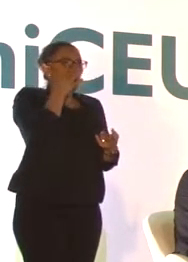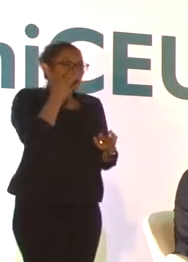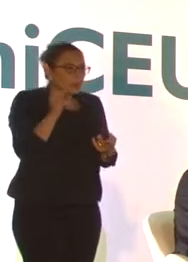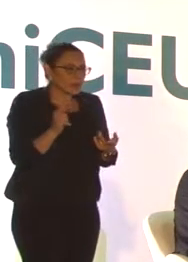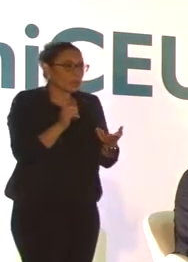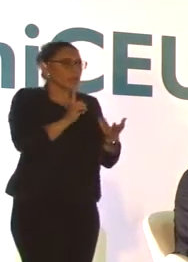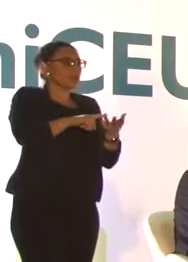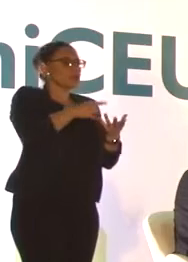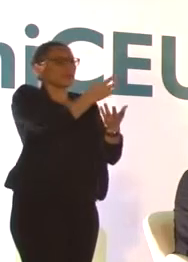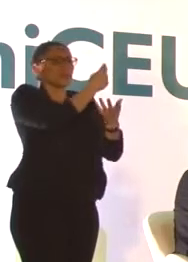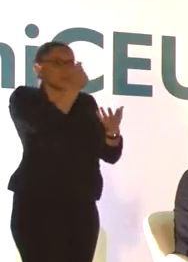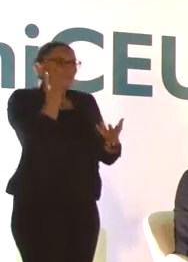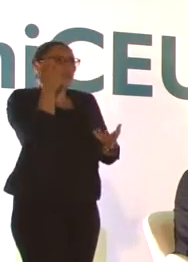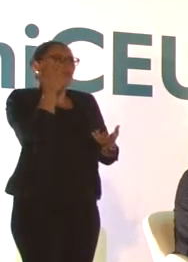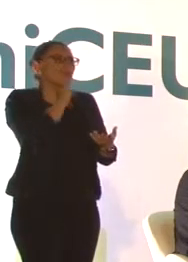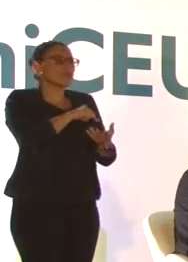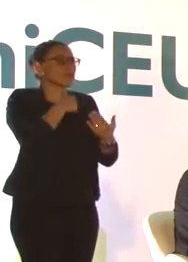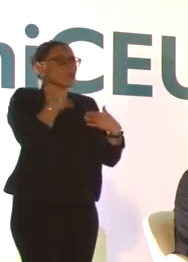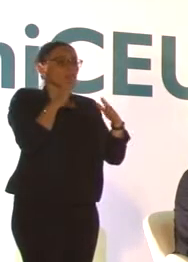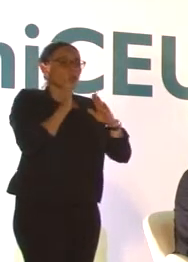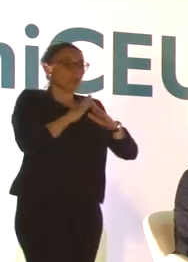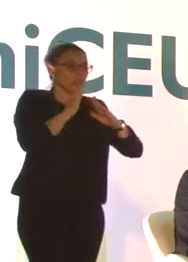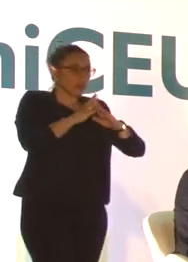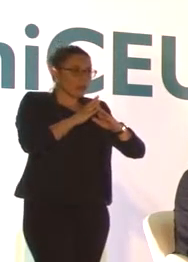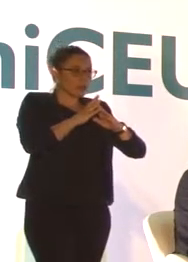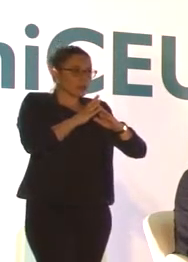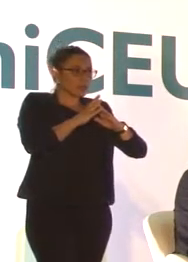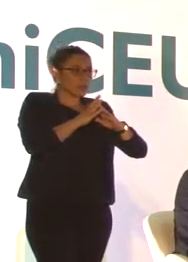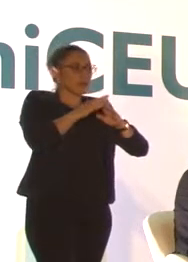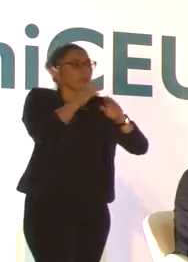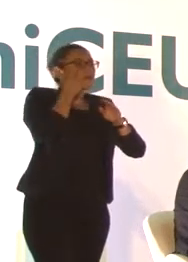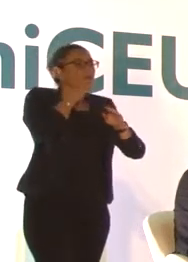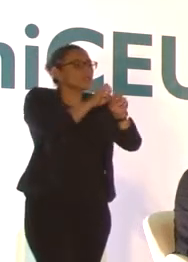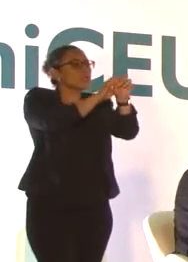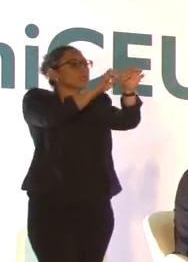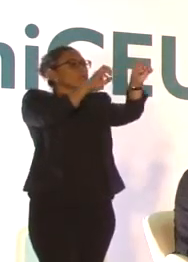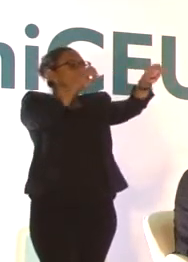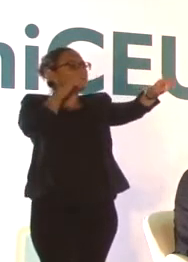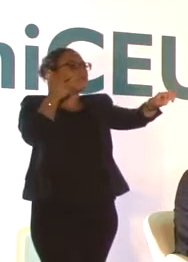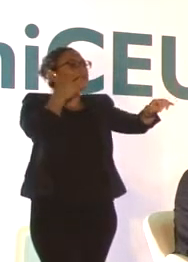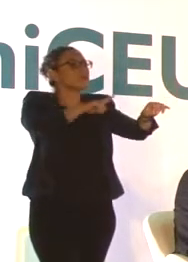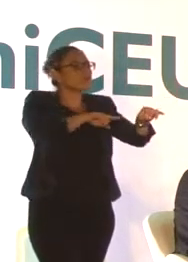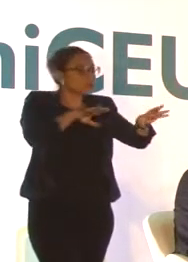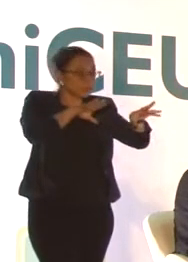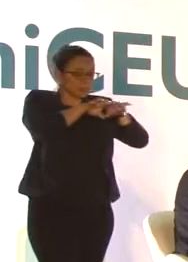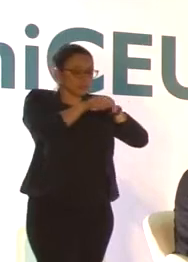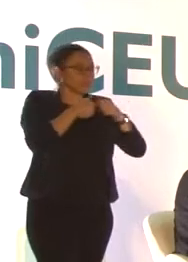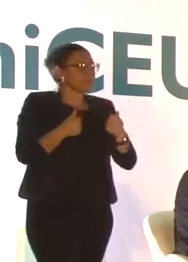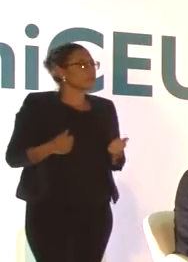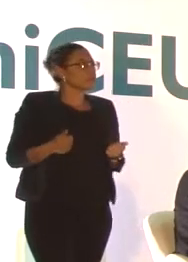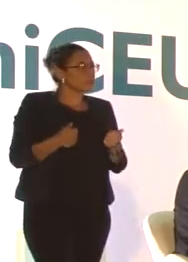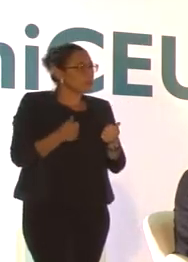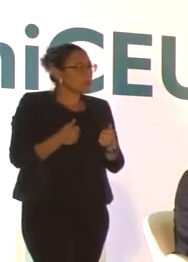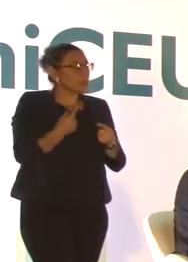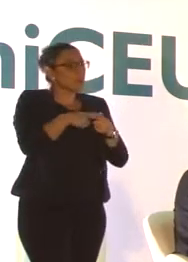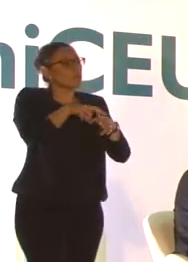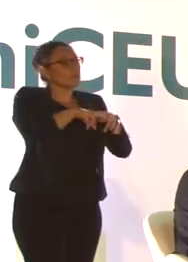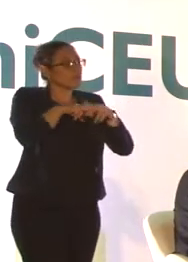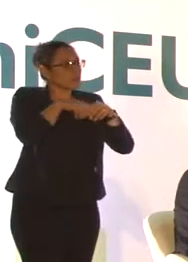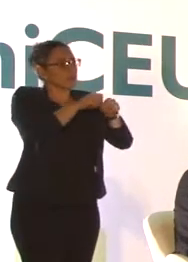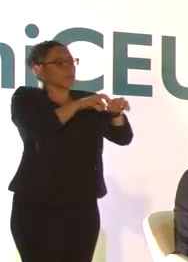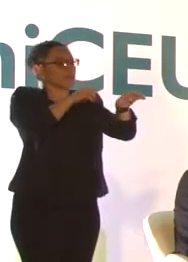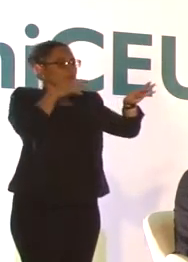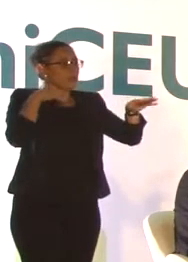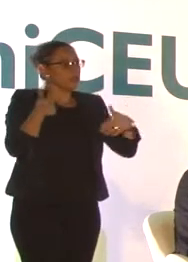universidade, estando em casa e com uma formação, sem dúvida, muito mais rica num curso de